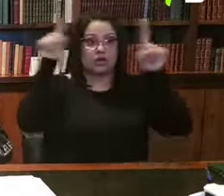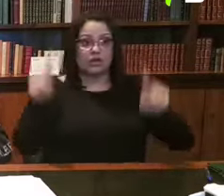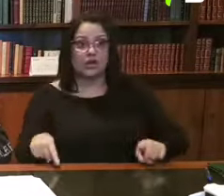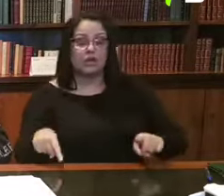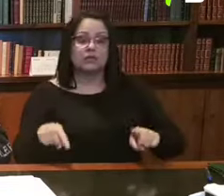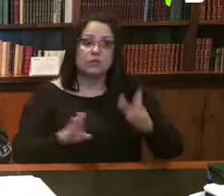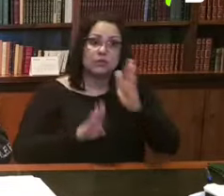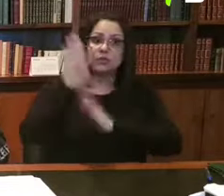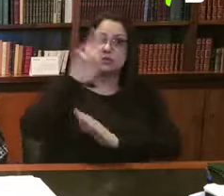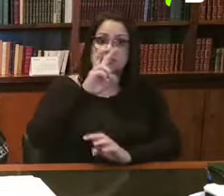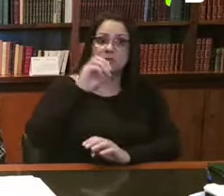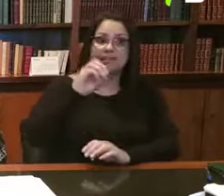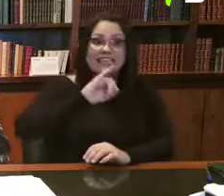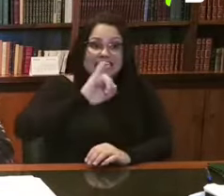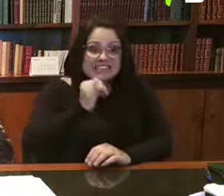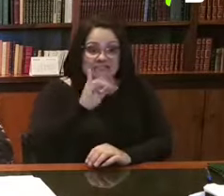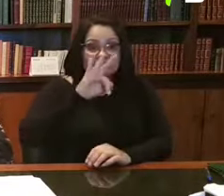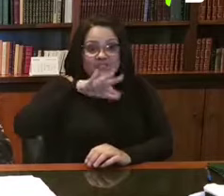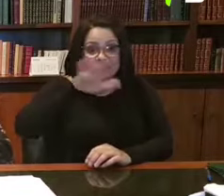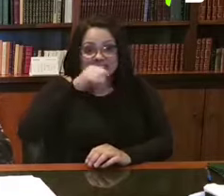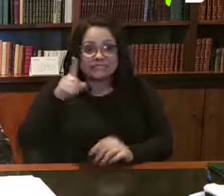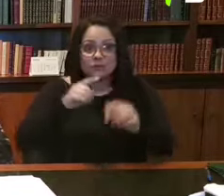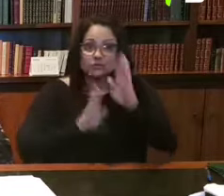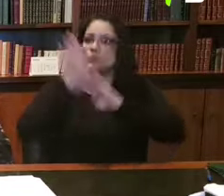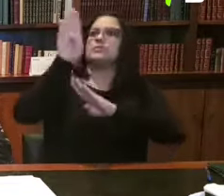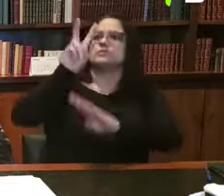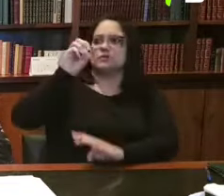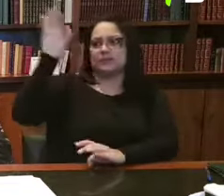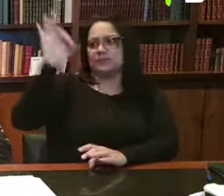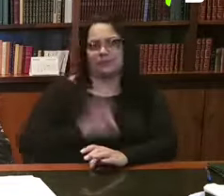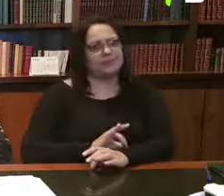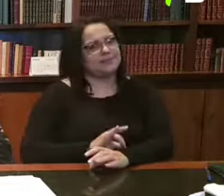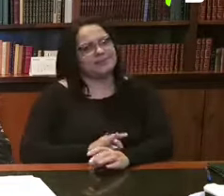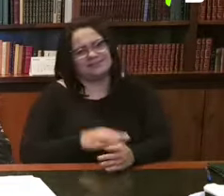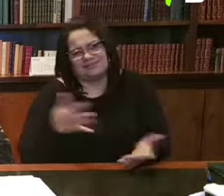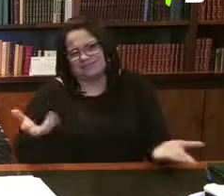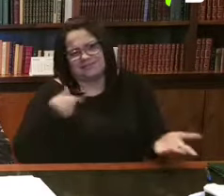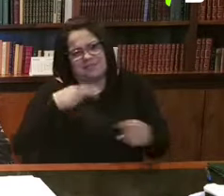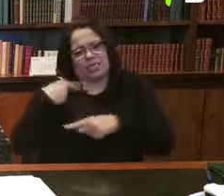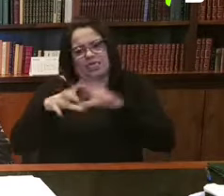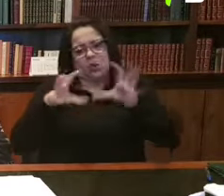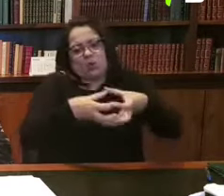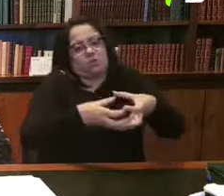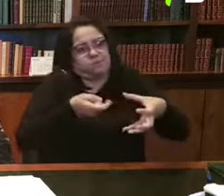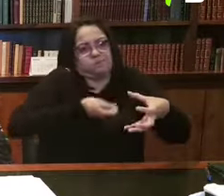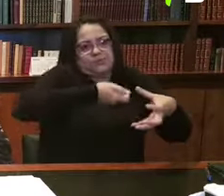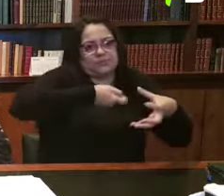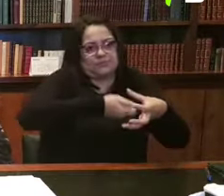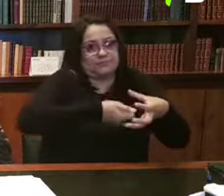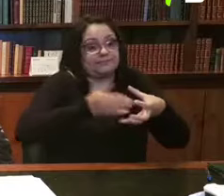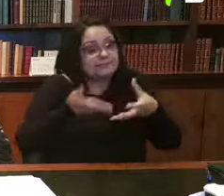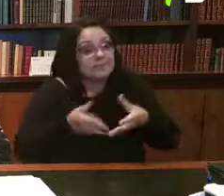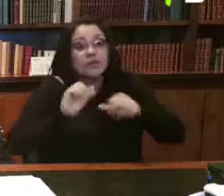cinquenta por cento acima da inflação 17 anos quer dizer virou uma casta em relação ao resto do brasil e quando